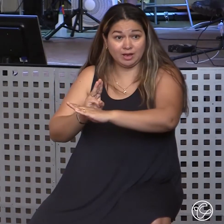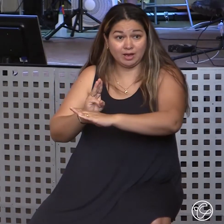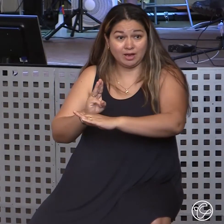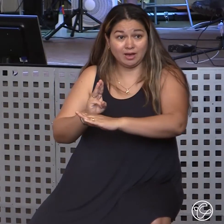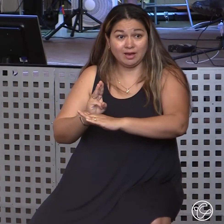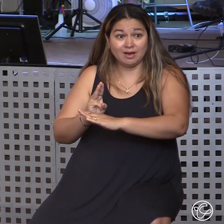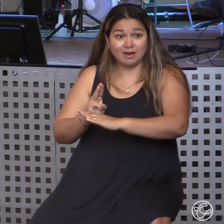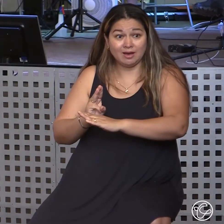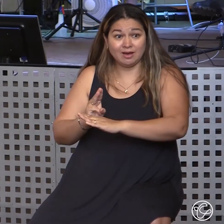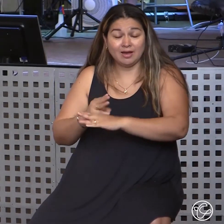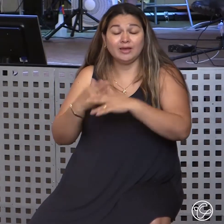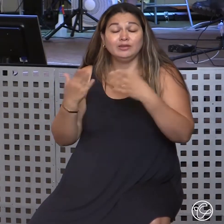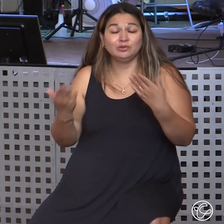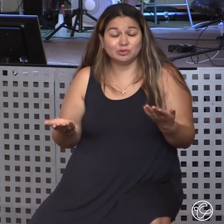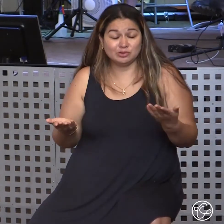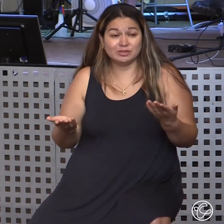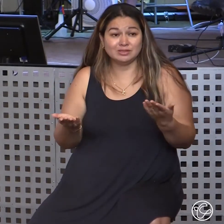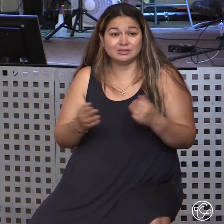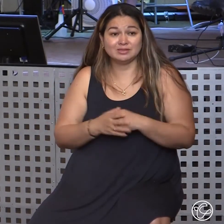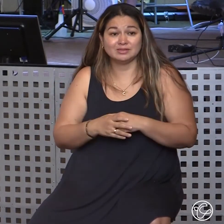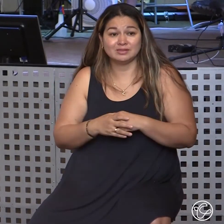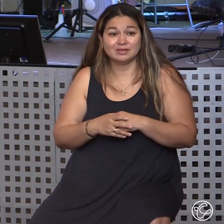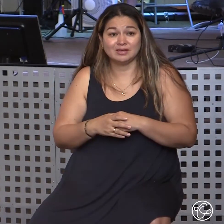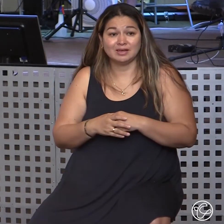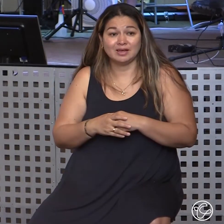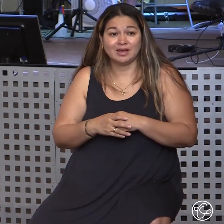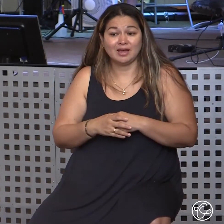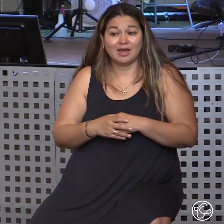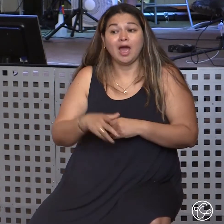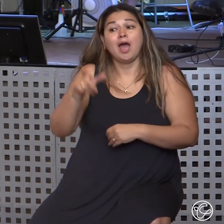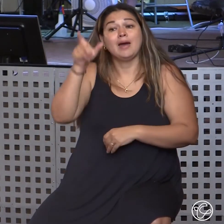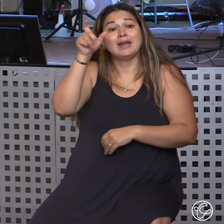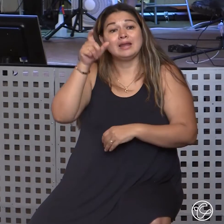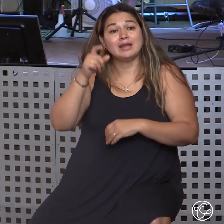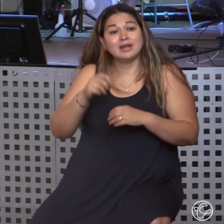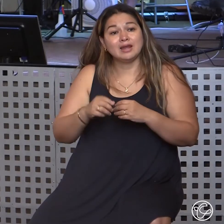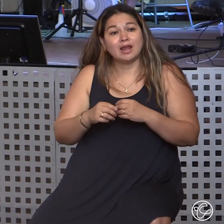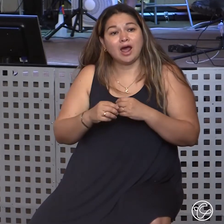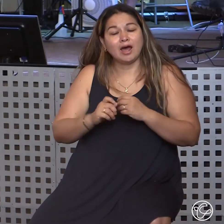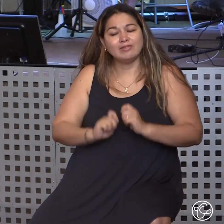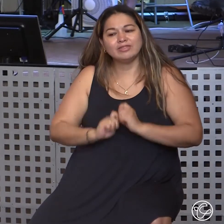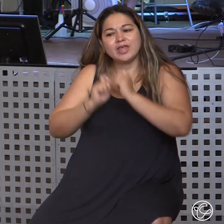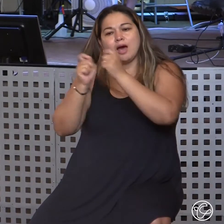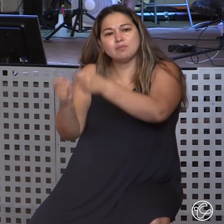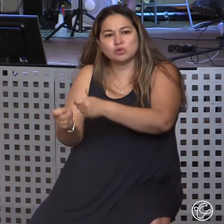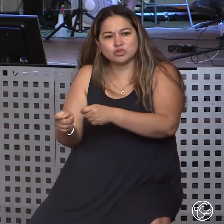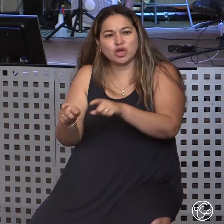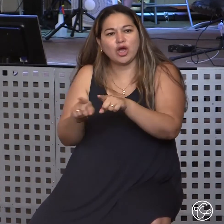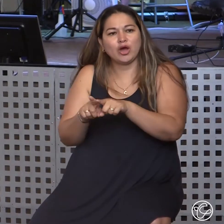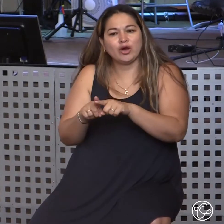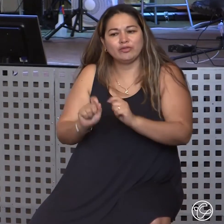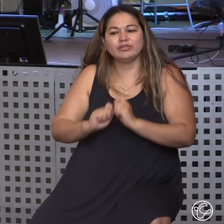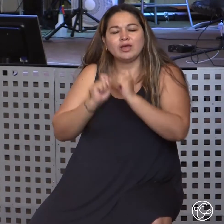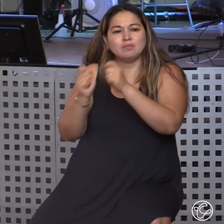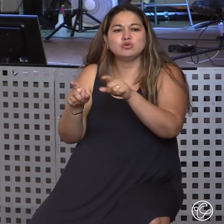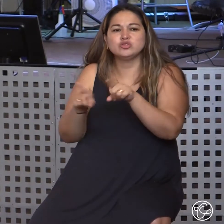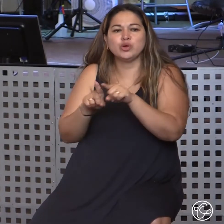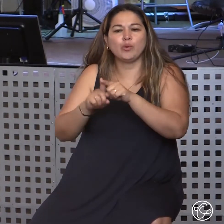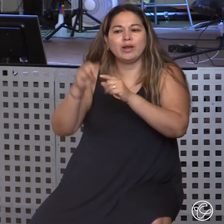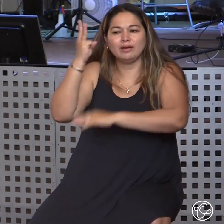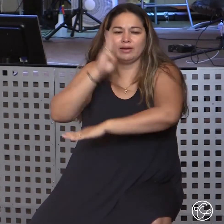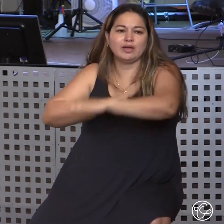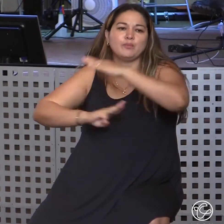Recompensa de profeta va a tener. ¿Sabes por qué? Porque como digo, la honra es un camino de doble